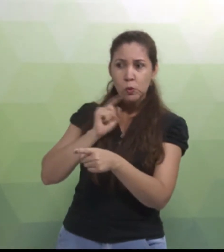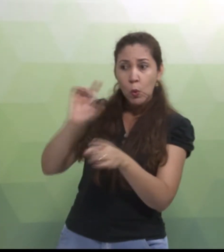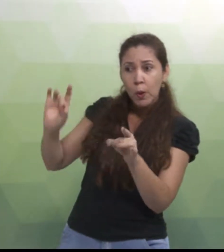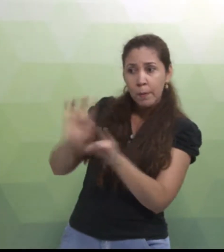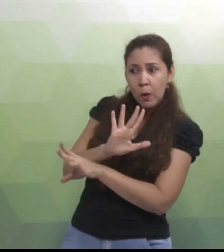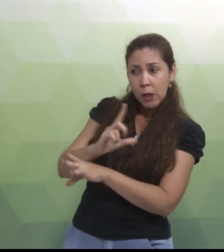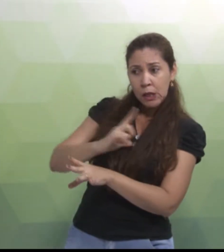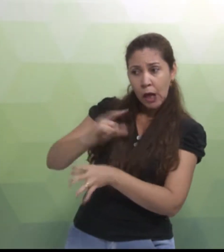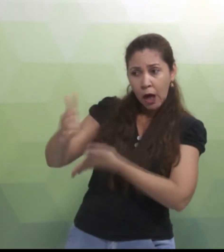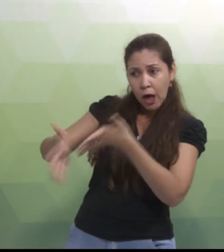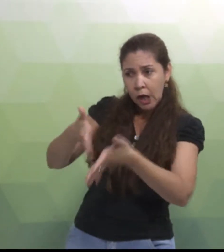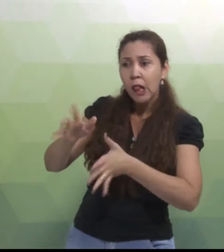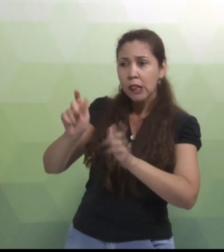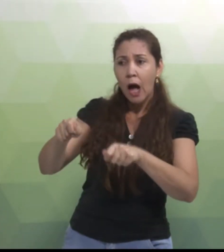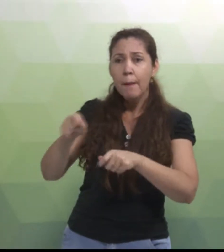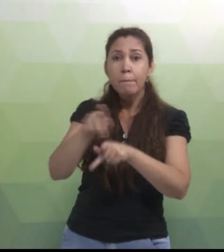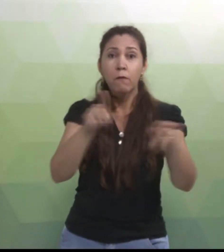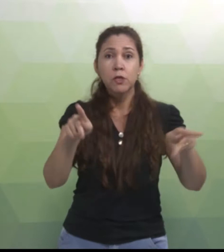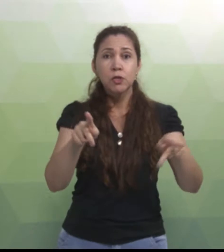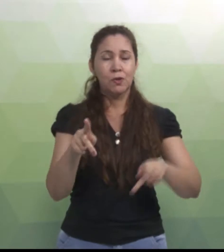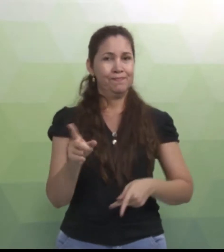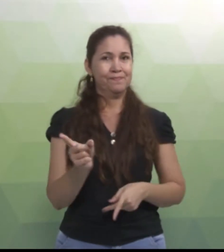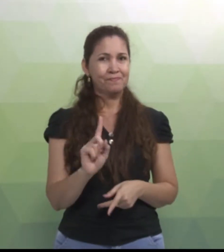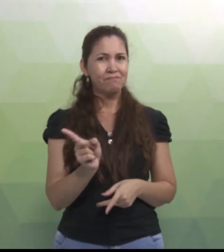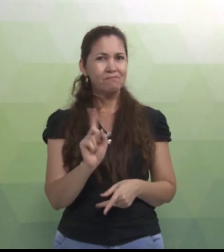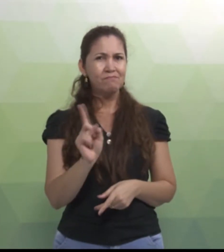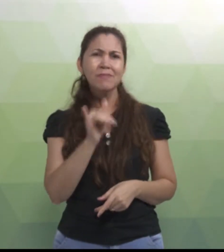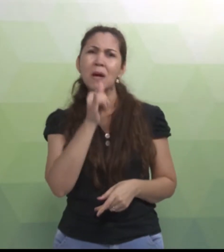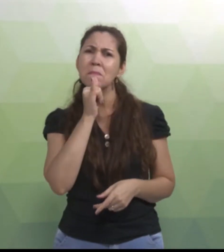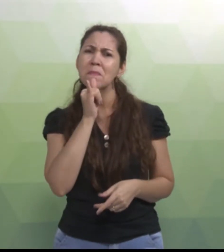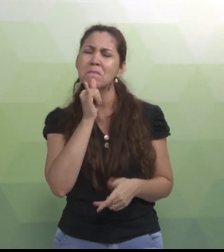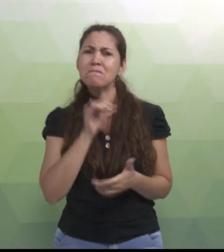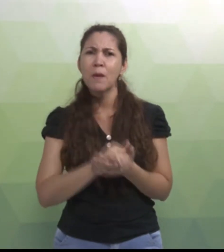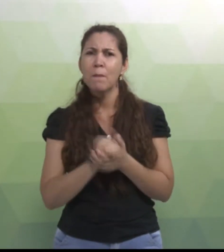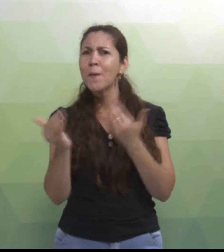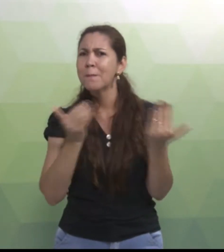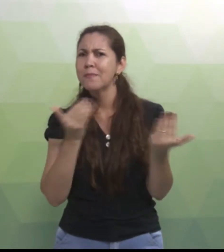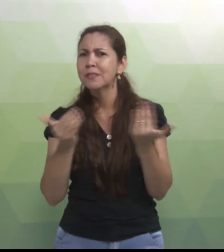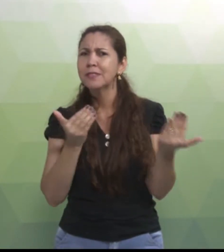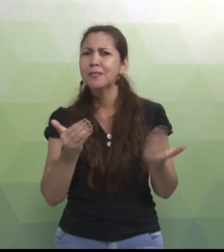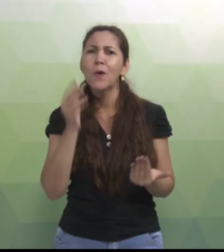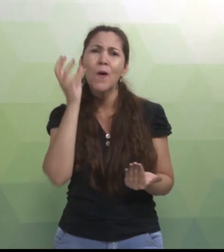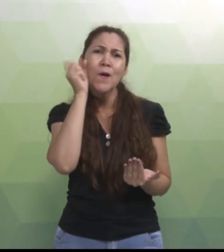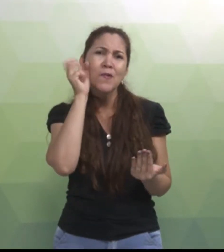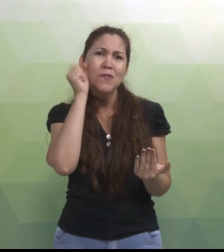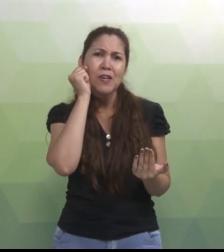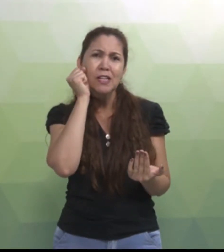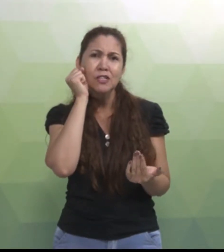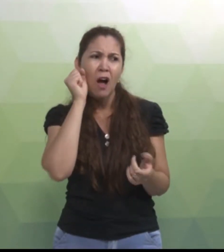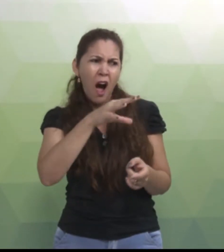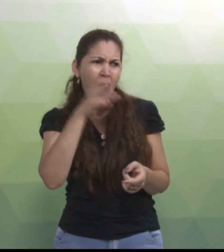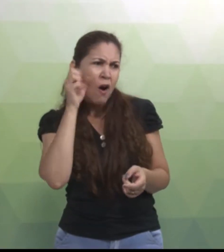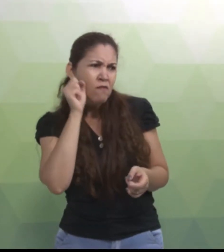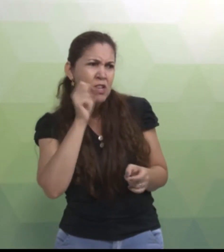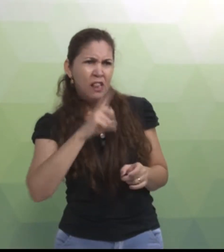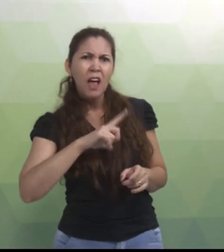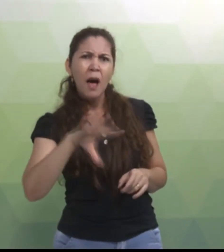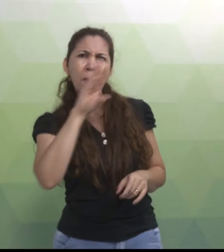já é professor? É mito. Então, vamos comparar com um ouvinte. Um ouvinte que fala a língua portuguesa, com